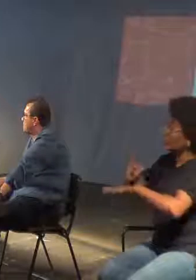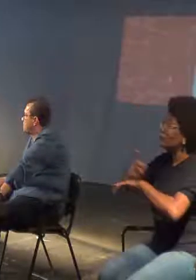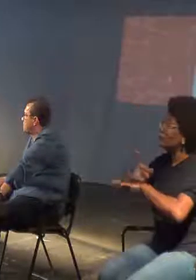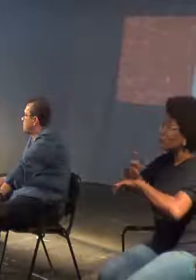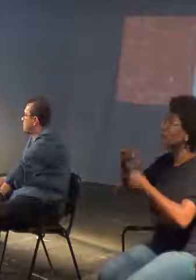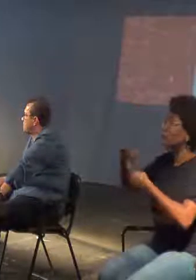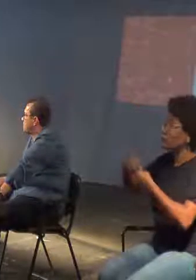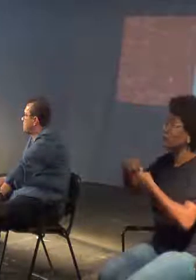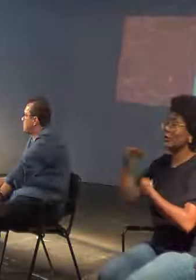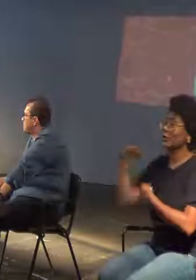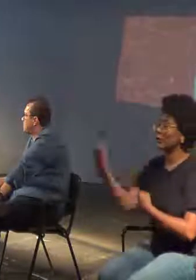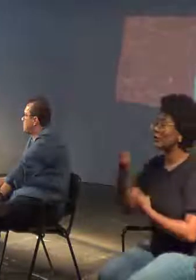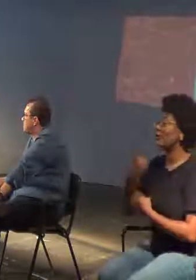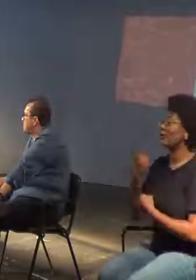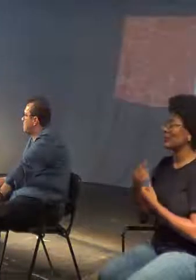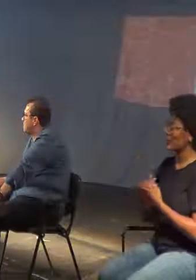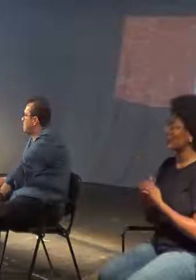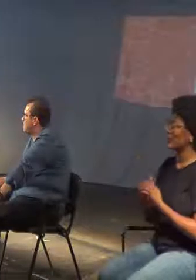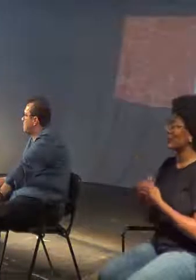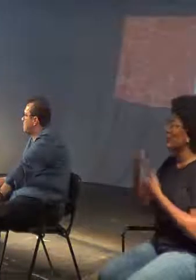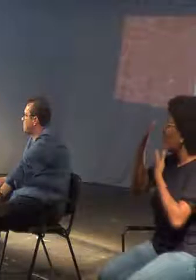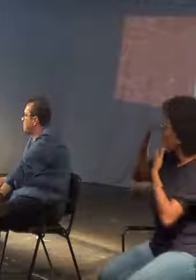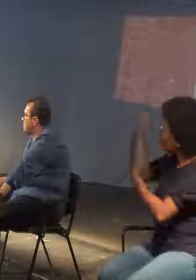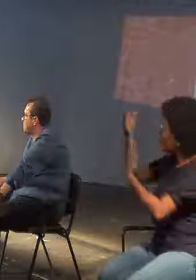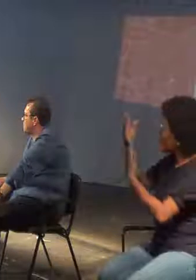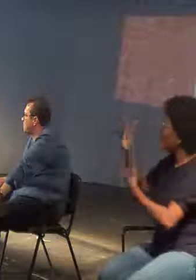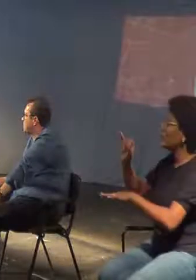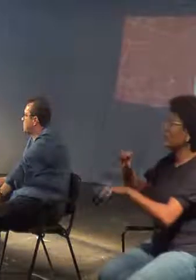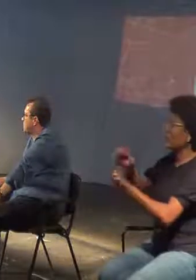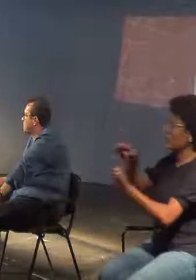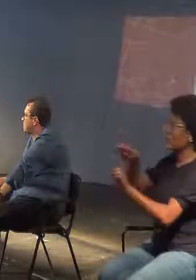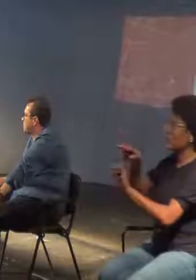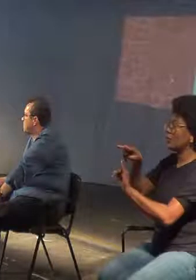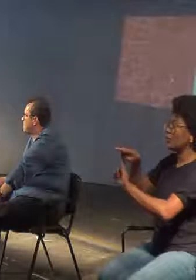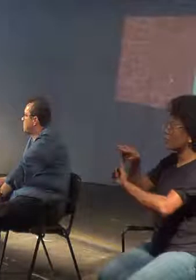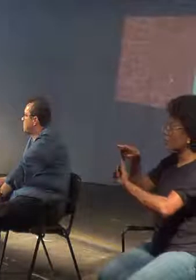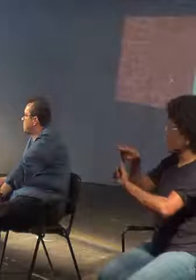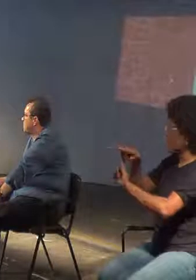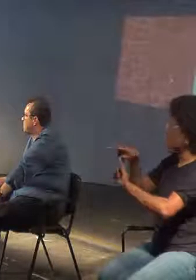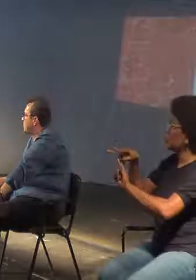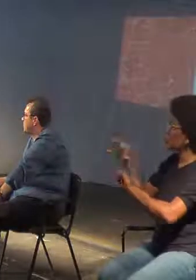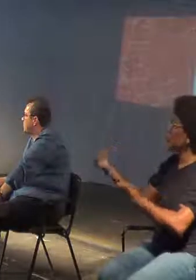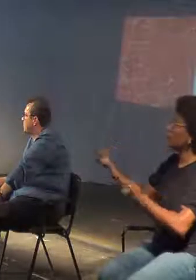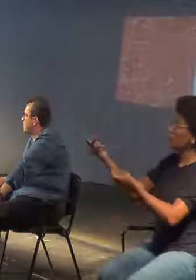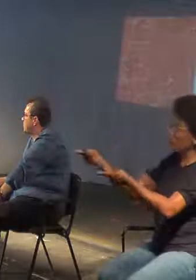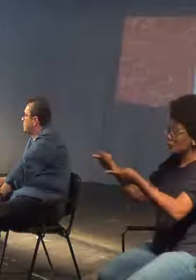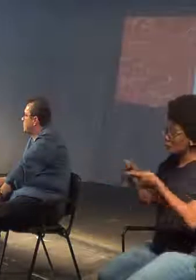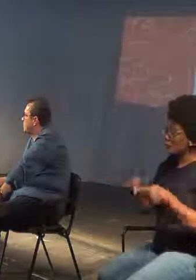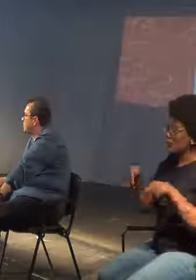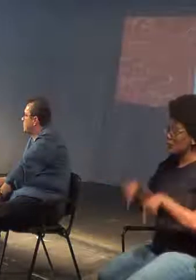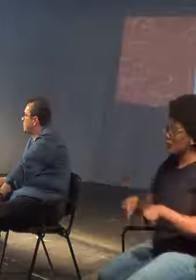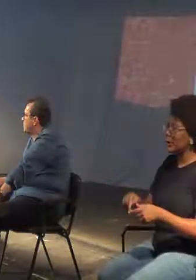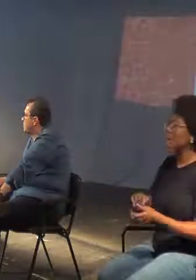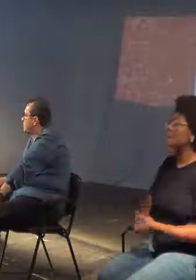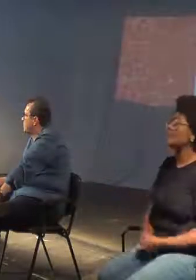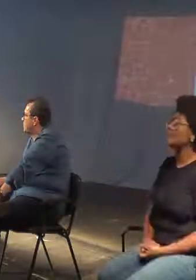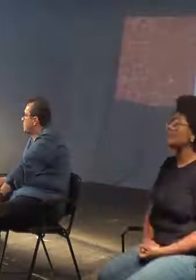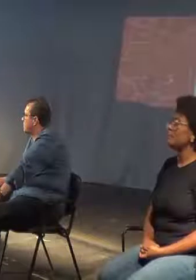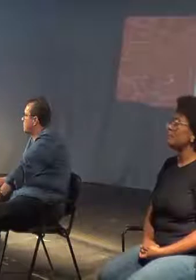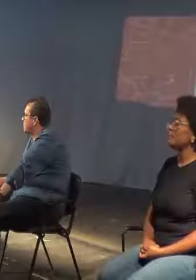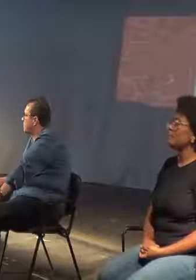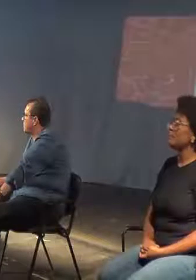Ilhéus o convite de estar aqui, que tem me preparado do melhor possível,